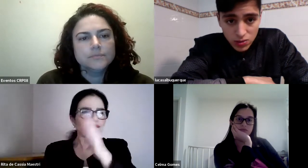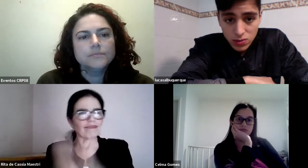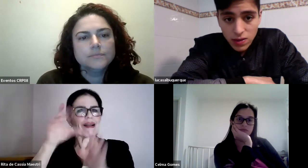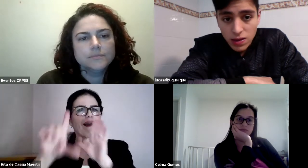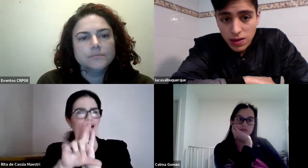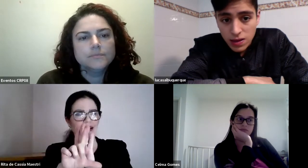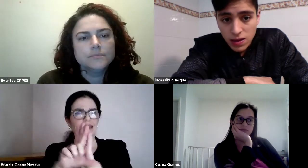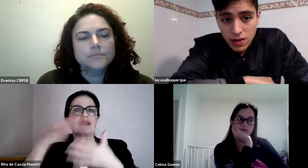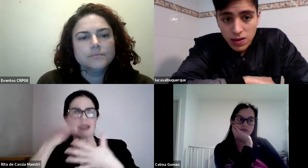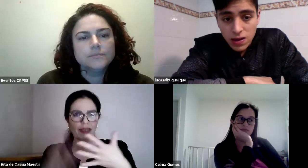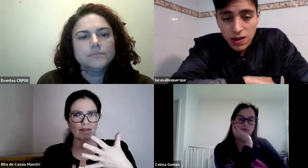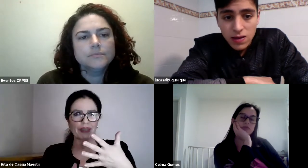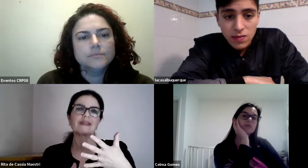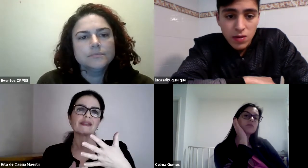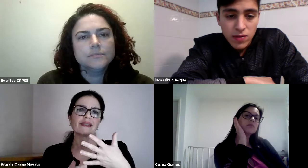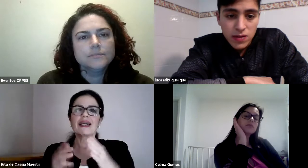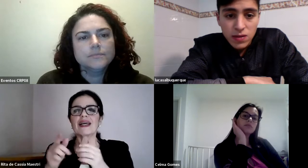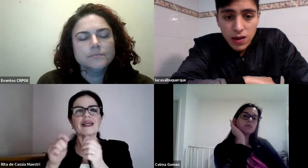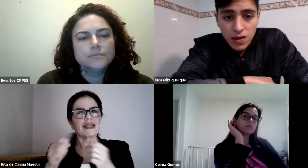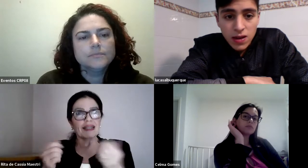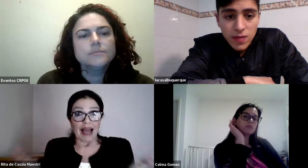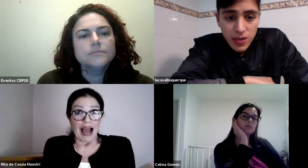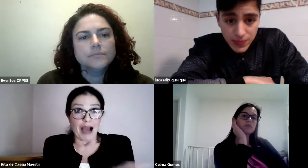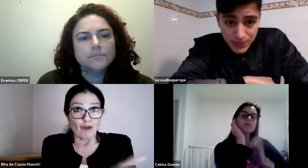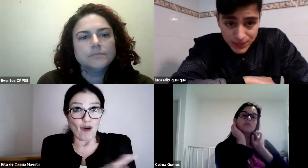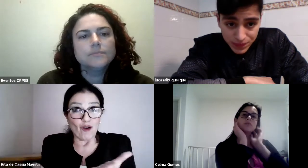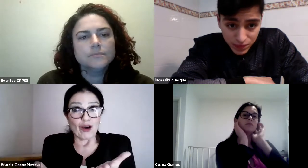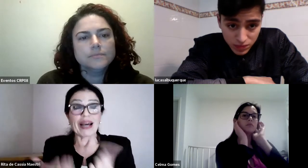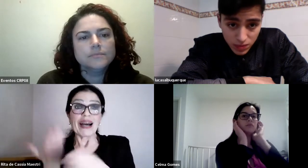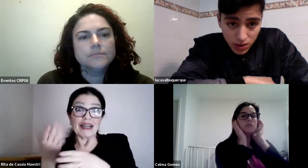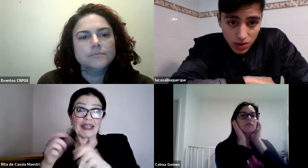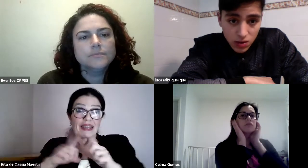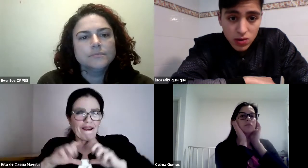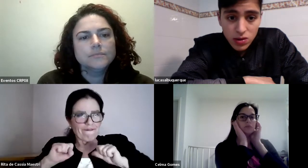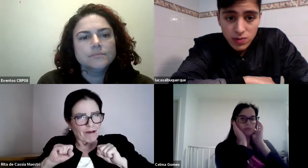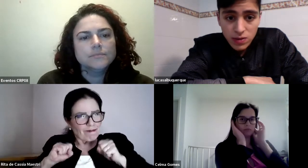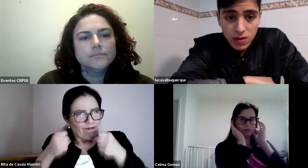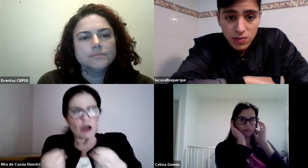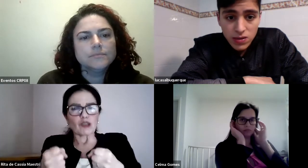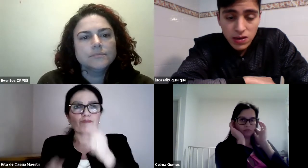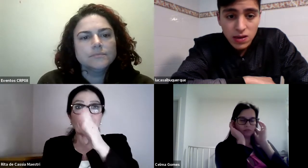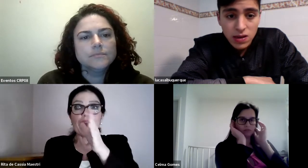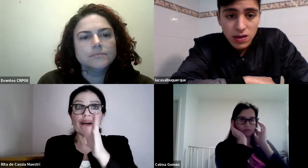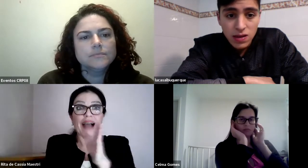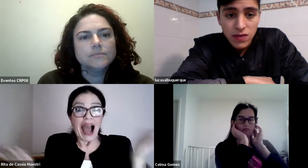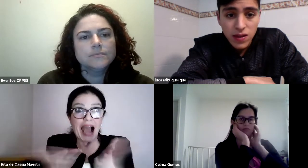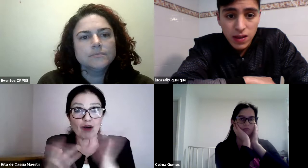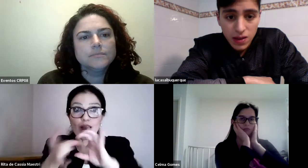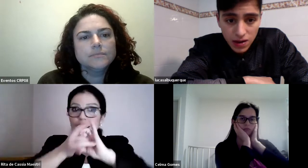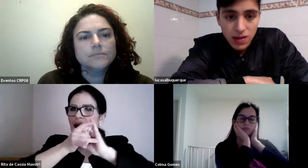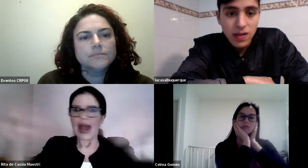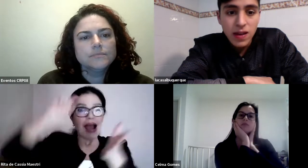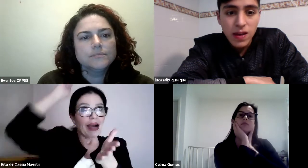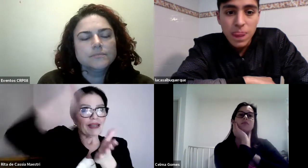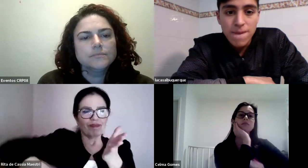pessoa surda. E aí, com a aprovação da lei de Libras, hoje nós podemos